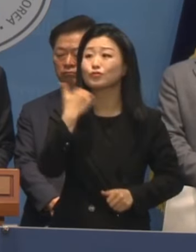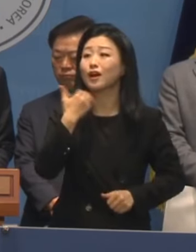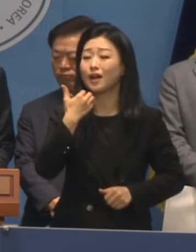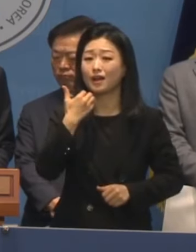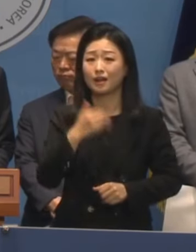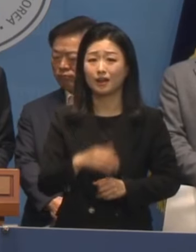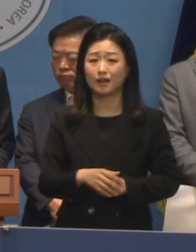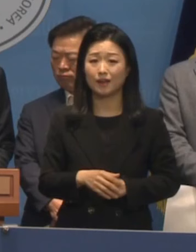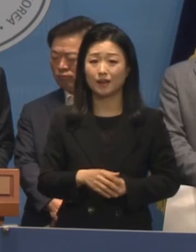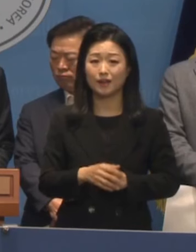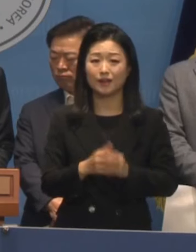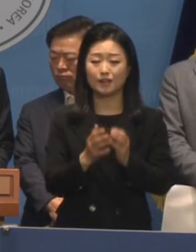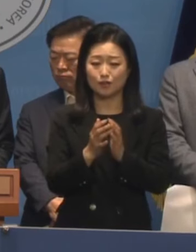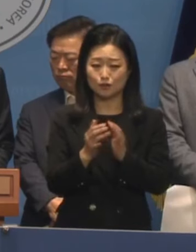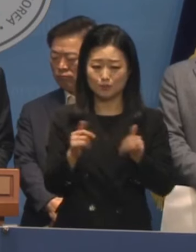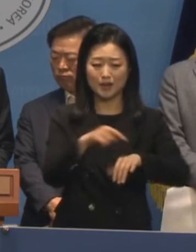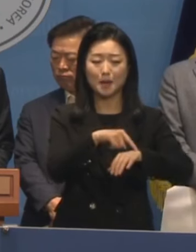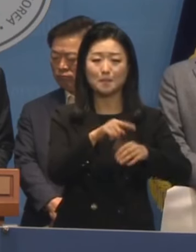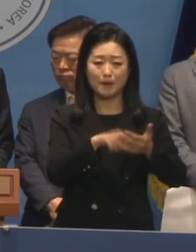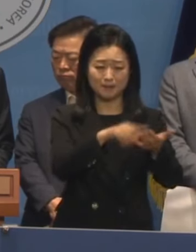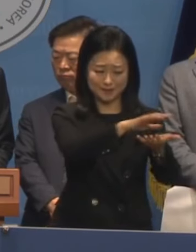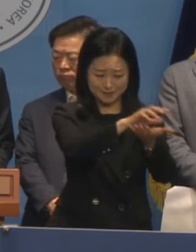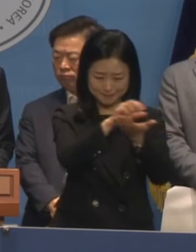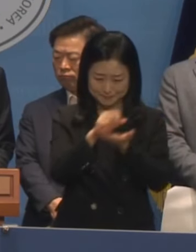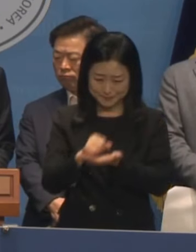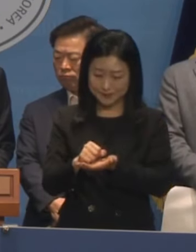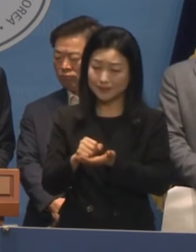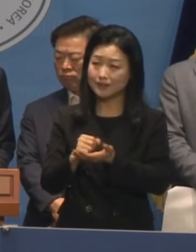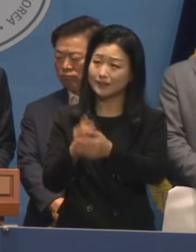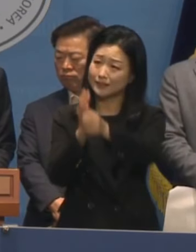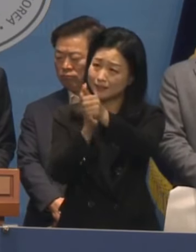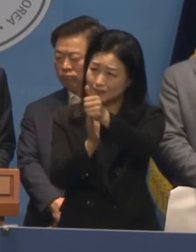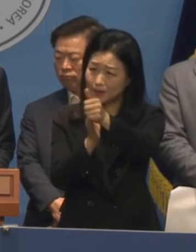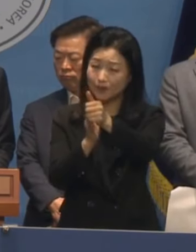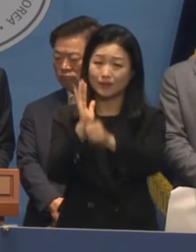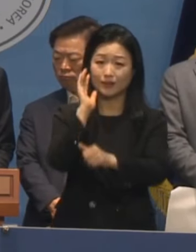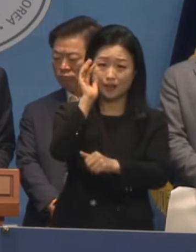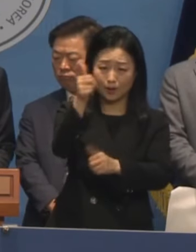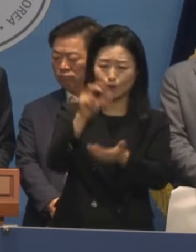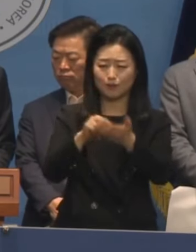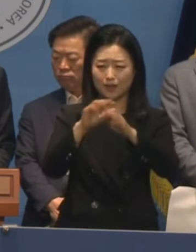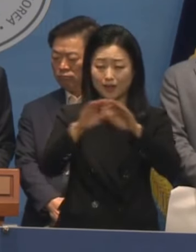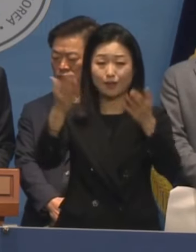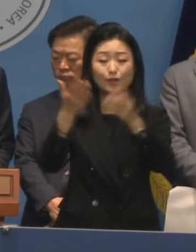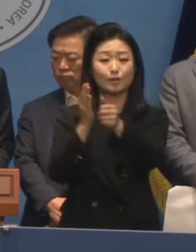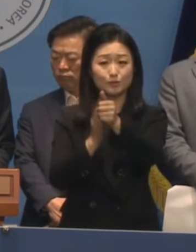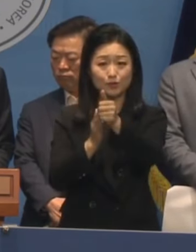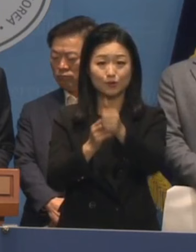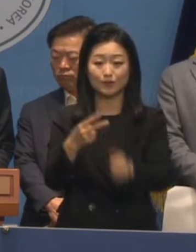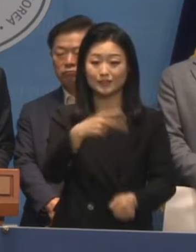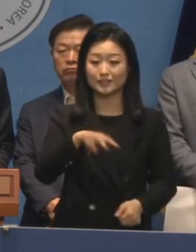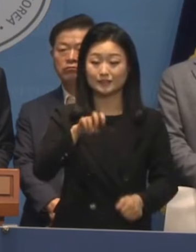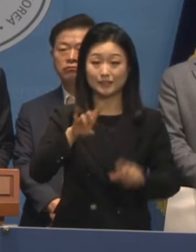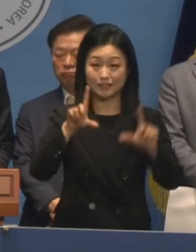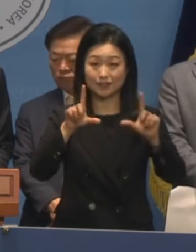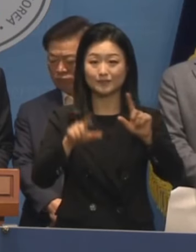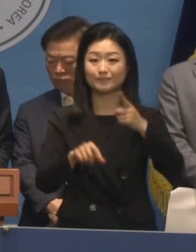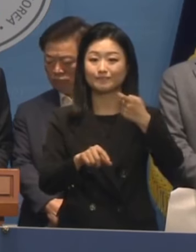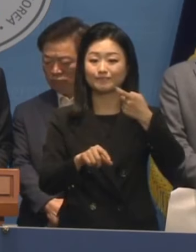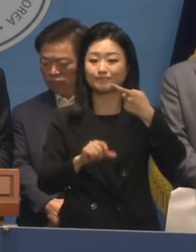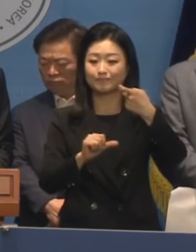지탄이 하더라도 지금이라도 대통령께서 결자해지 하십시오 2024년 11월